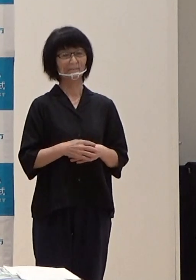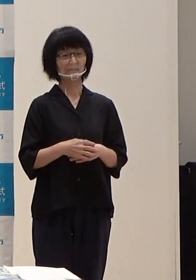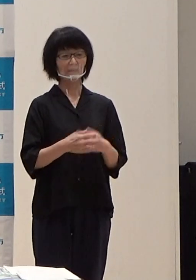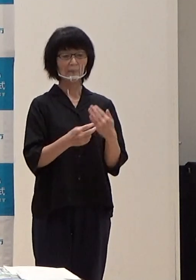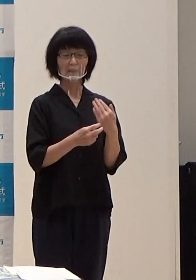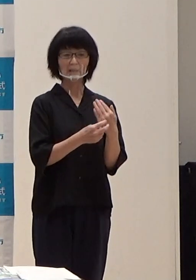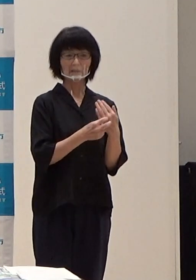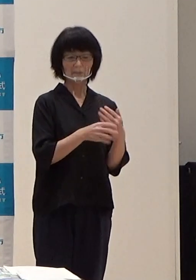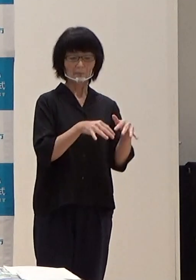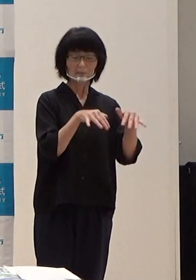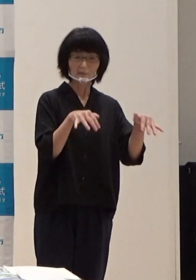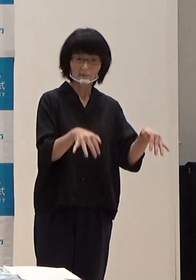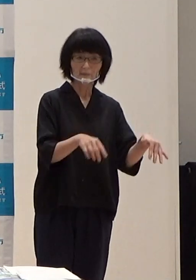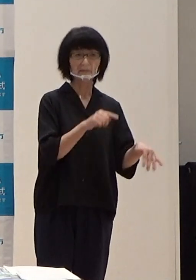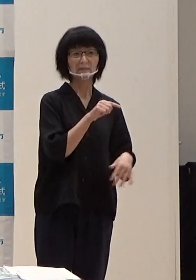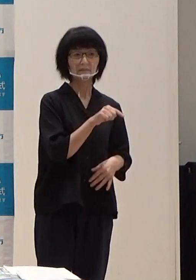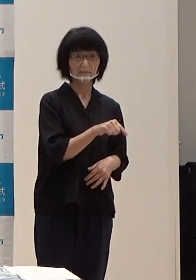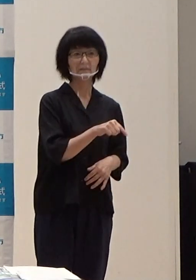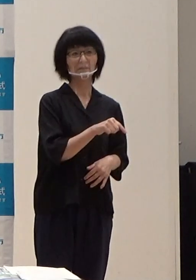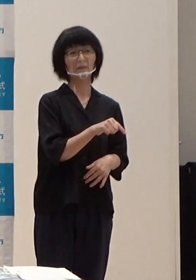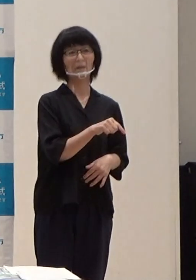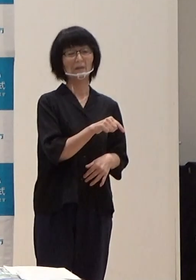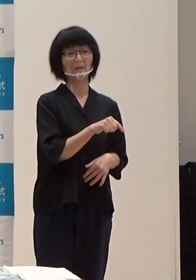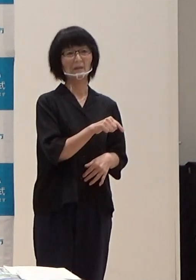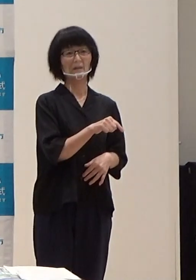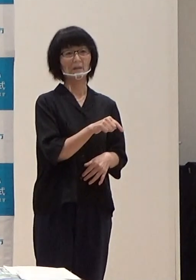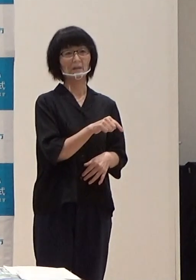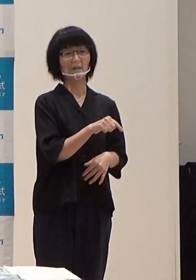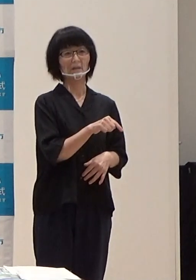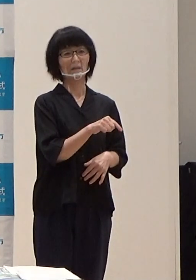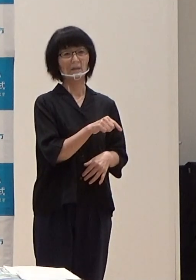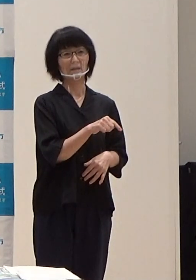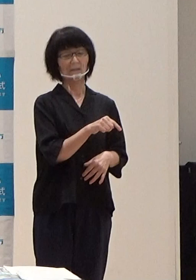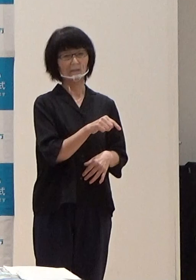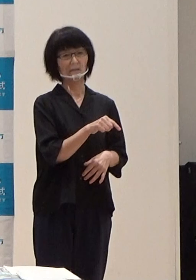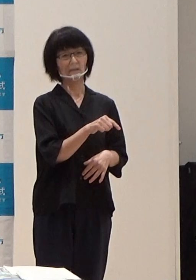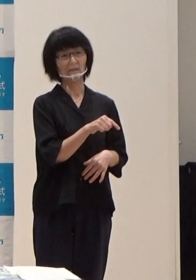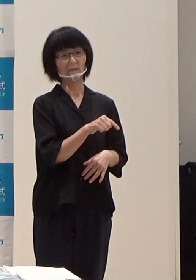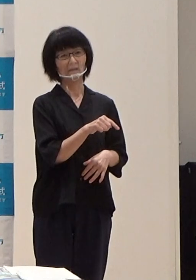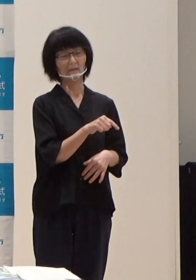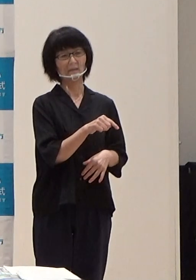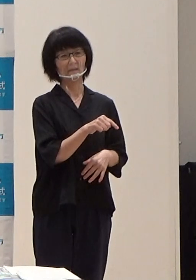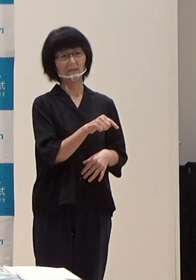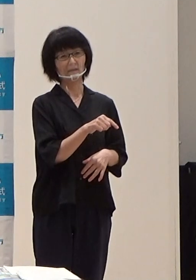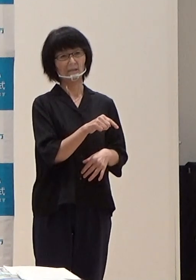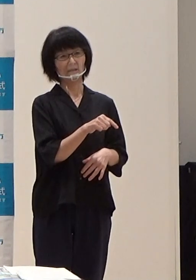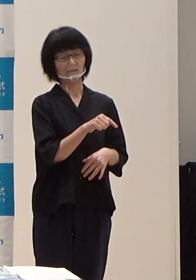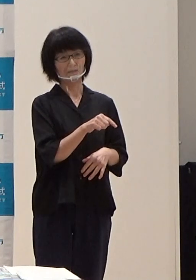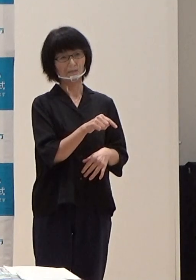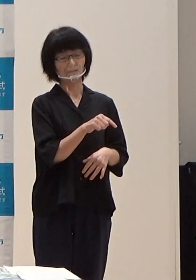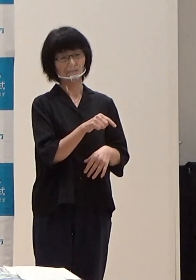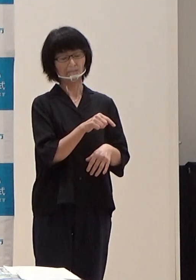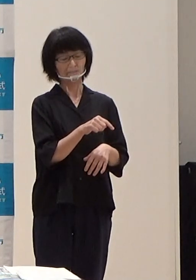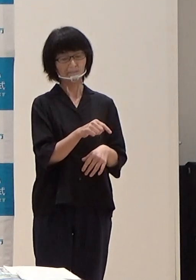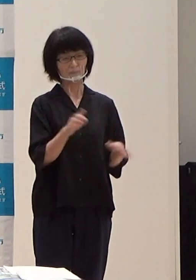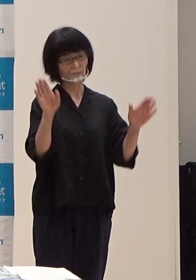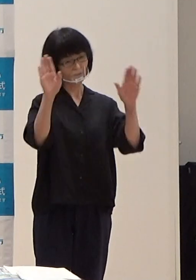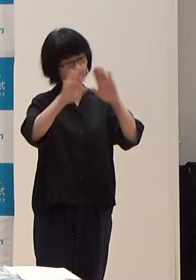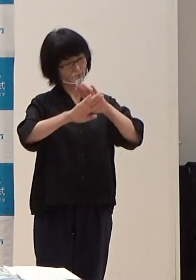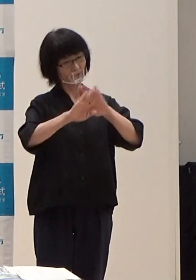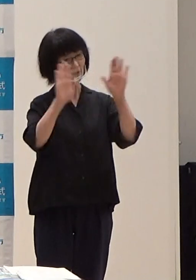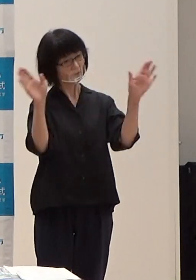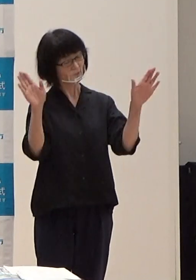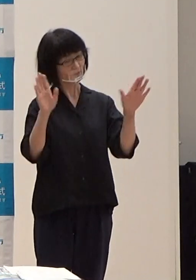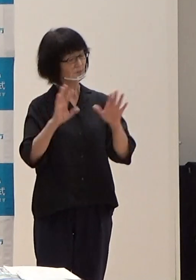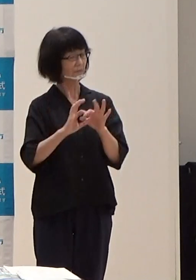関ですね、これについては本当に、注意を怠らずご苦心いただいておりまして、